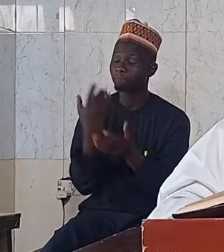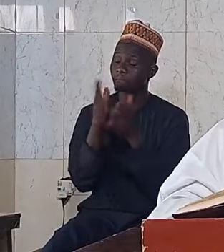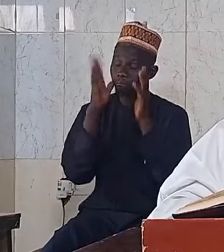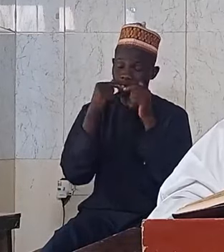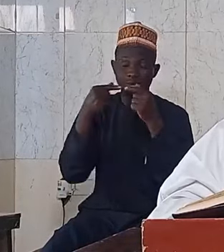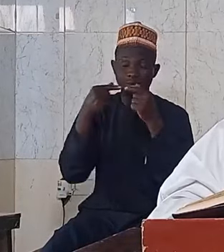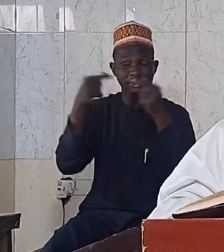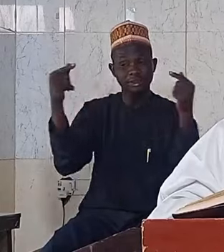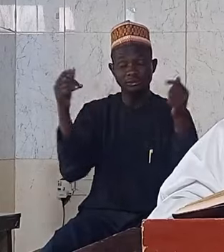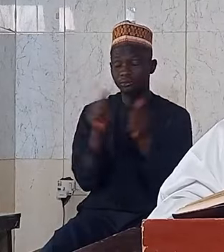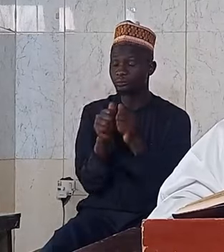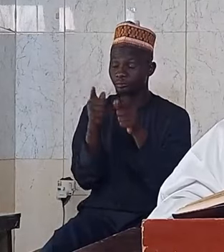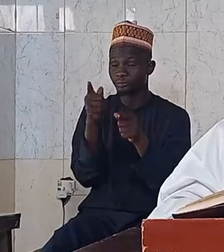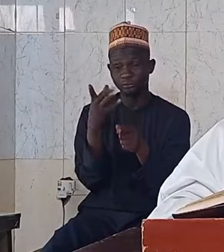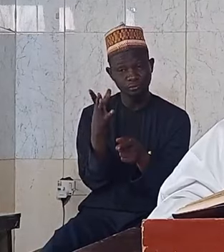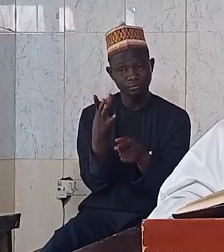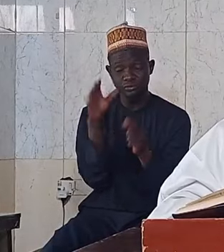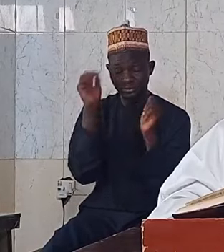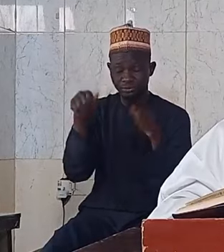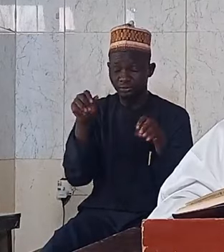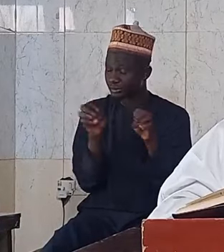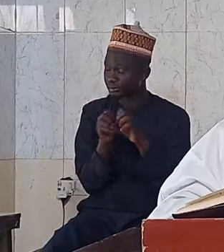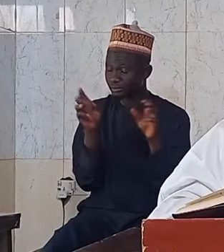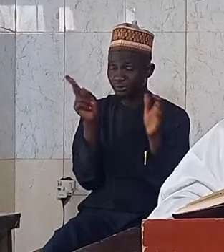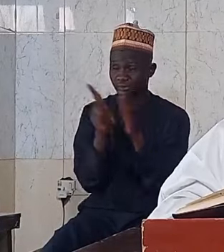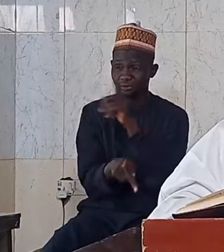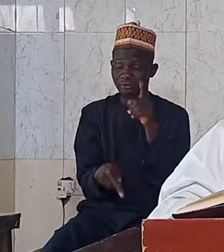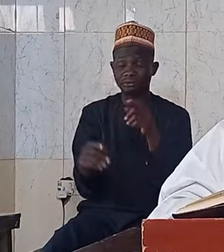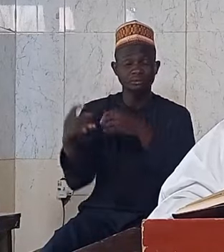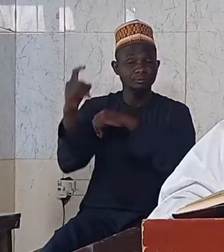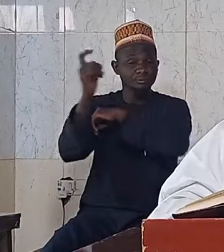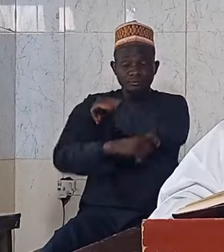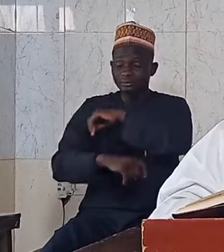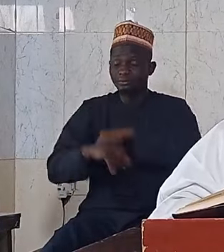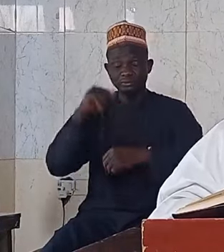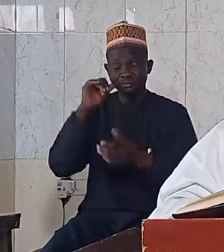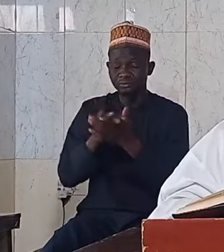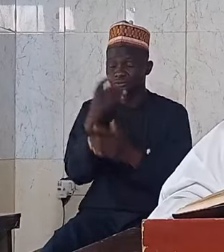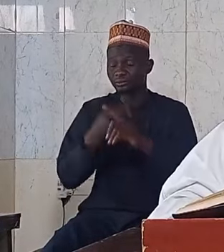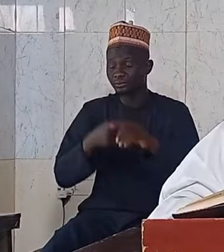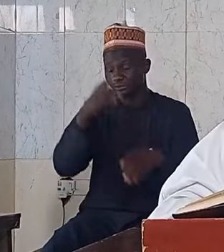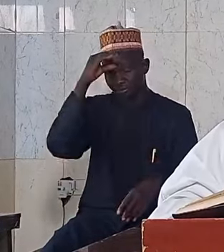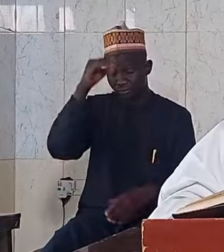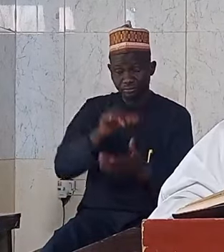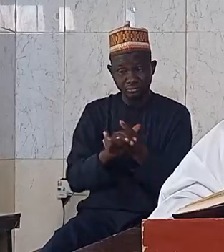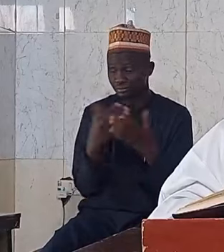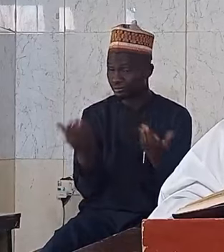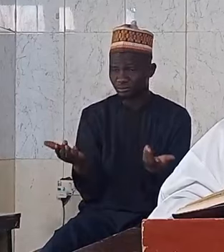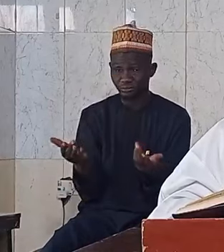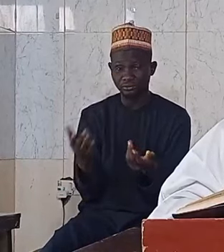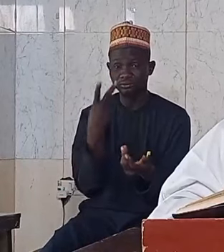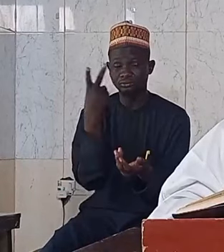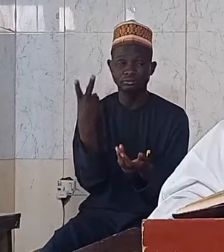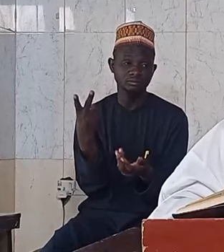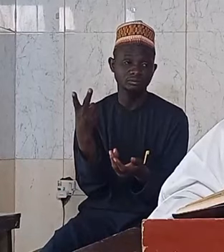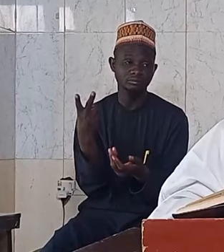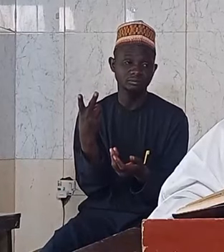kusa da kai har zai iya dauke matar wani daga cikin mumini an sace yanzu irin